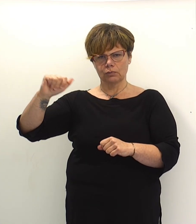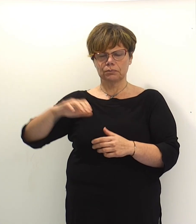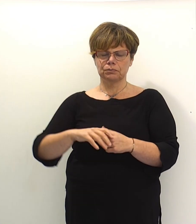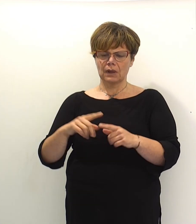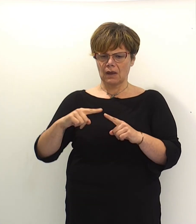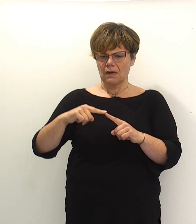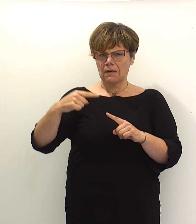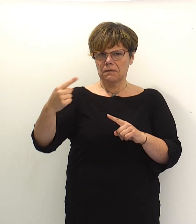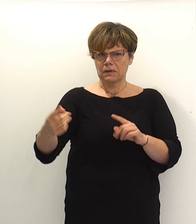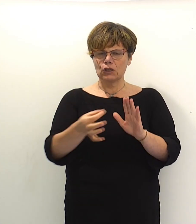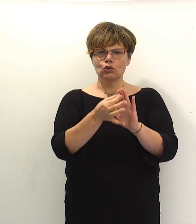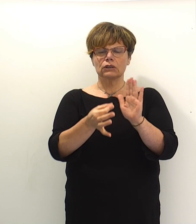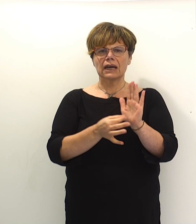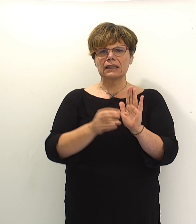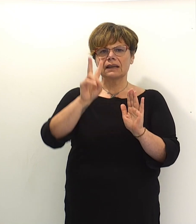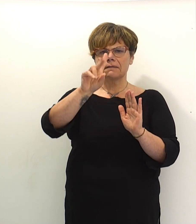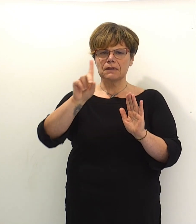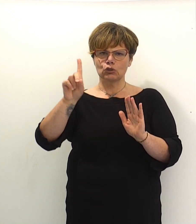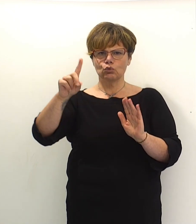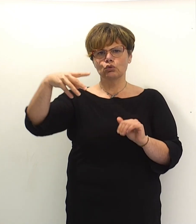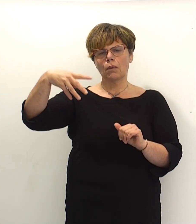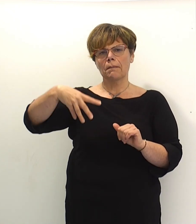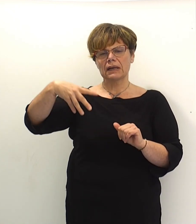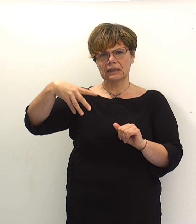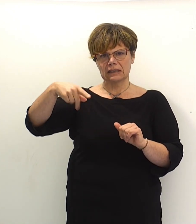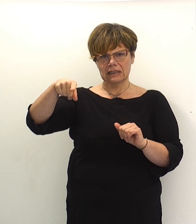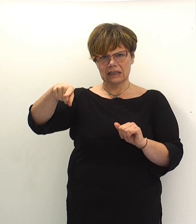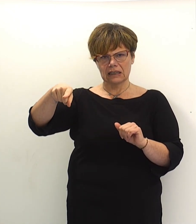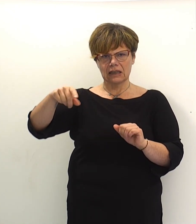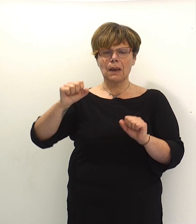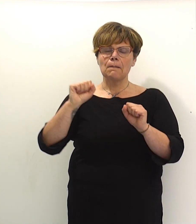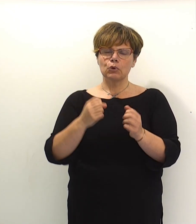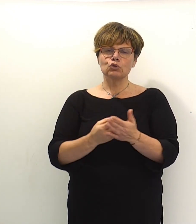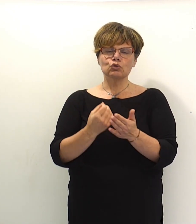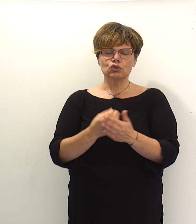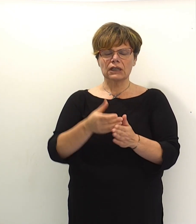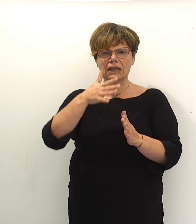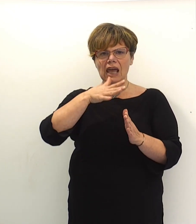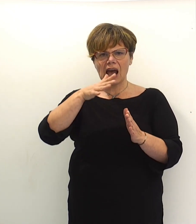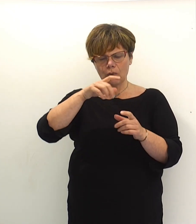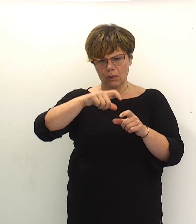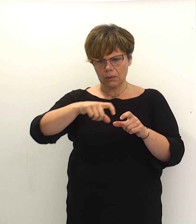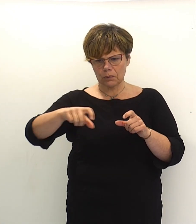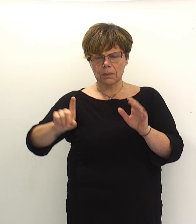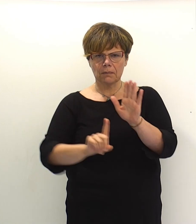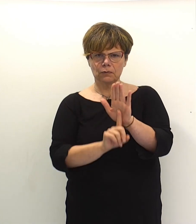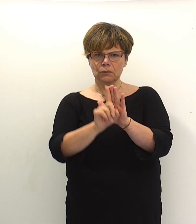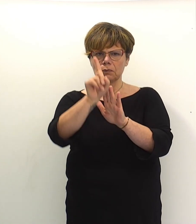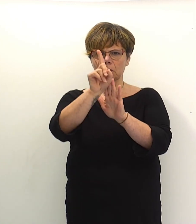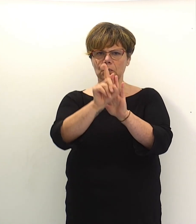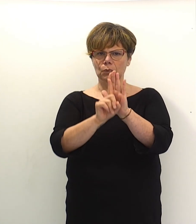Fino alle 21 di martedì potranno verificarsi cali di